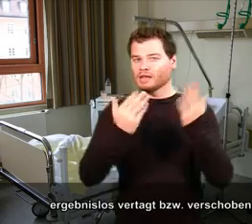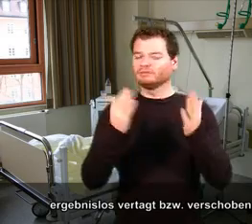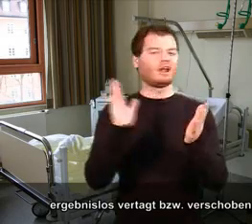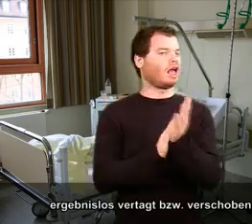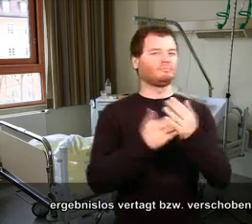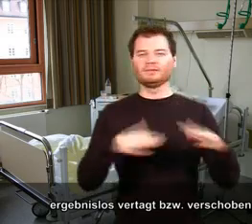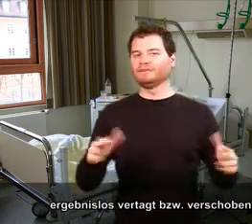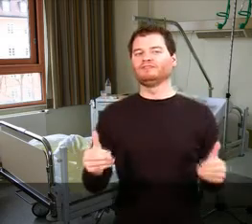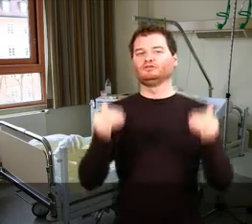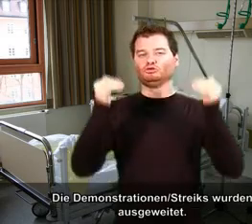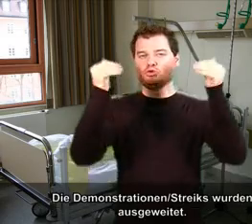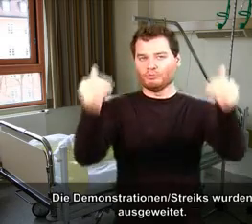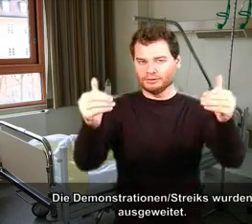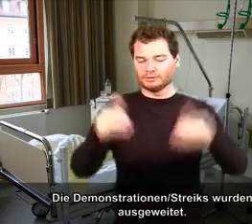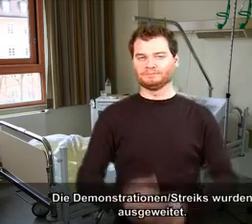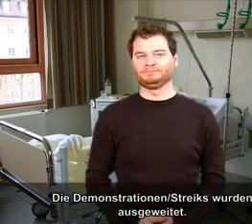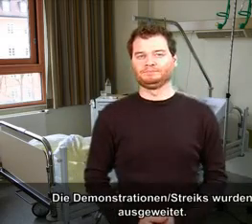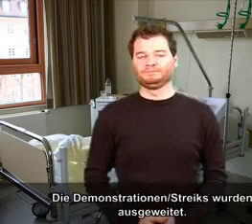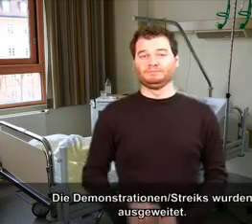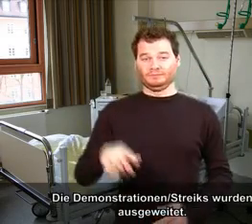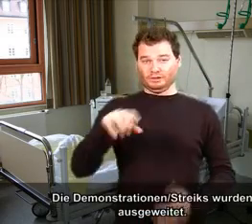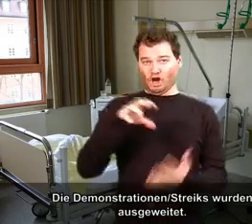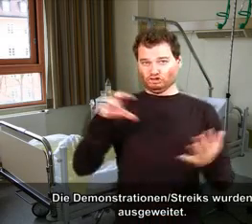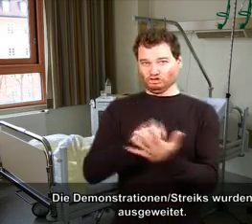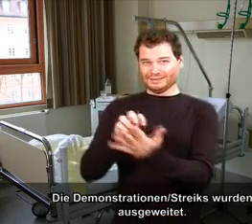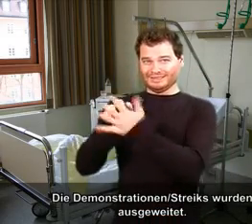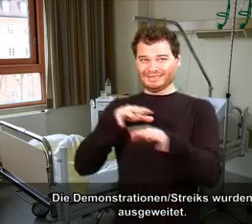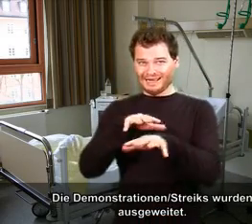Die Demonstrationen wurden ausgeweitet.